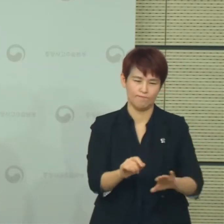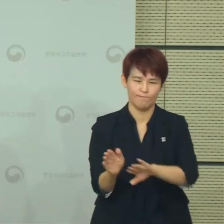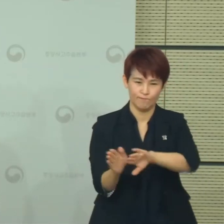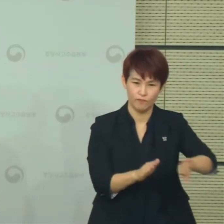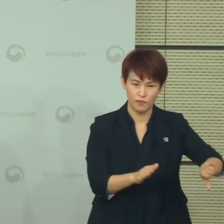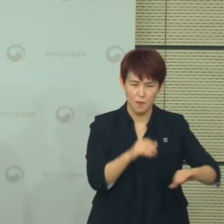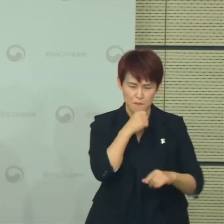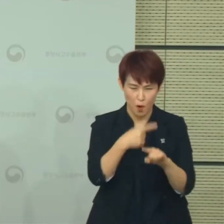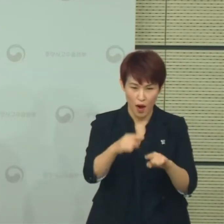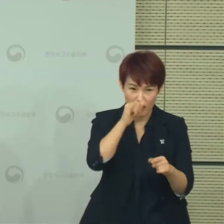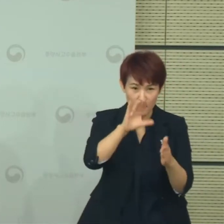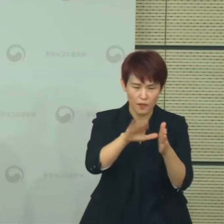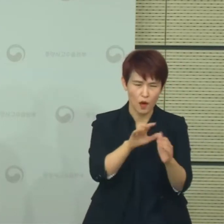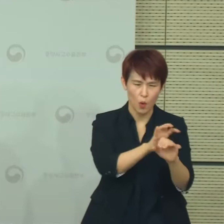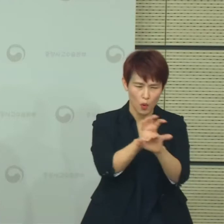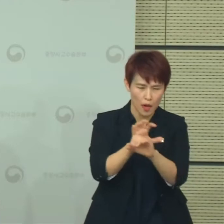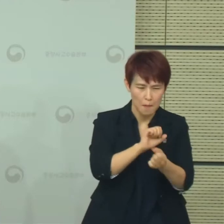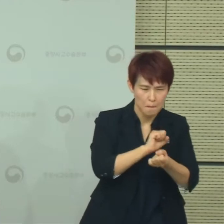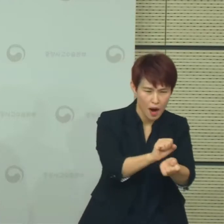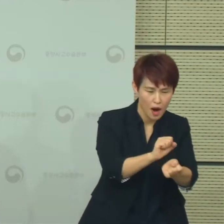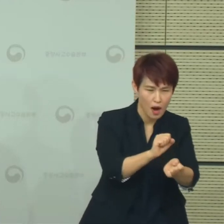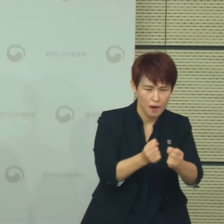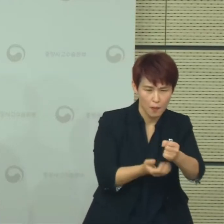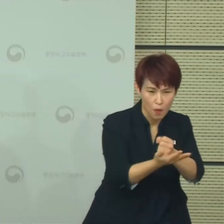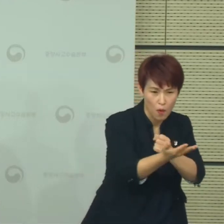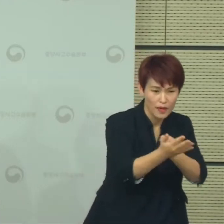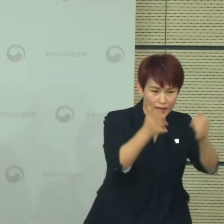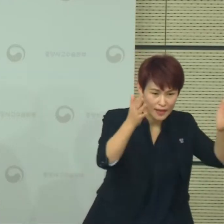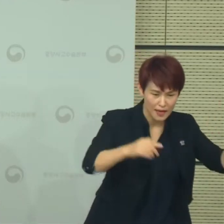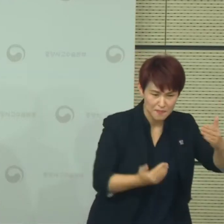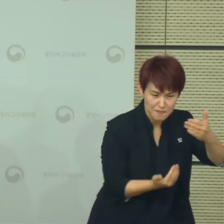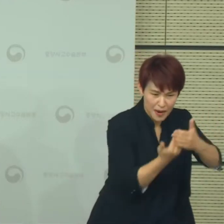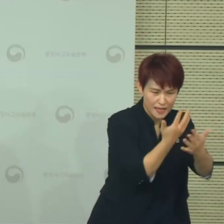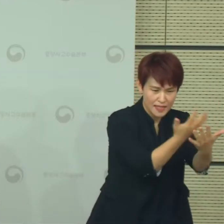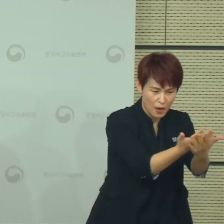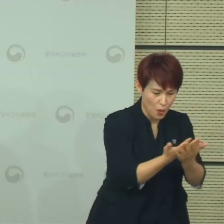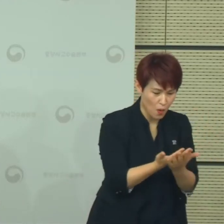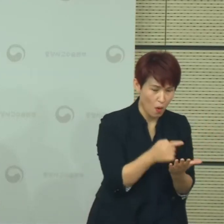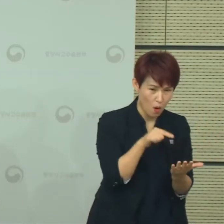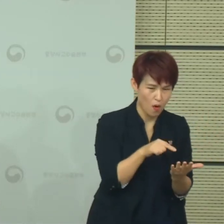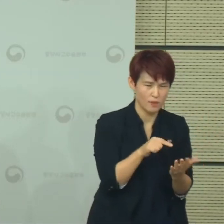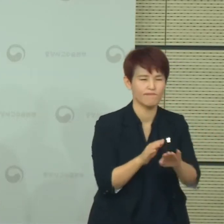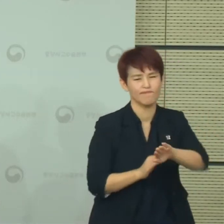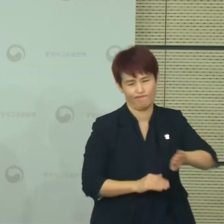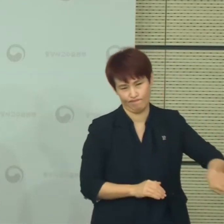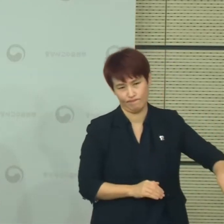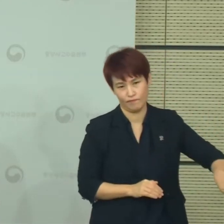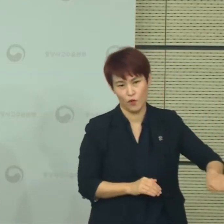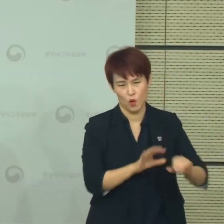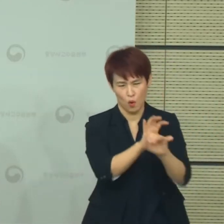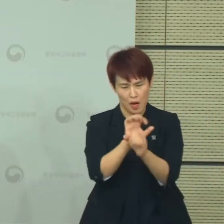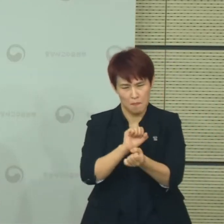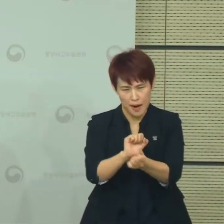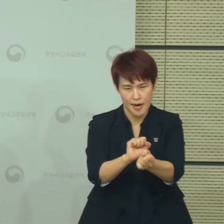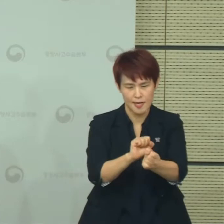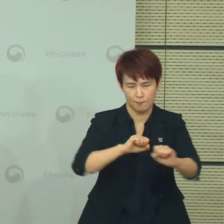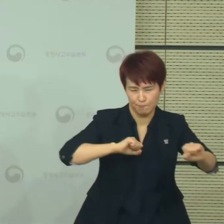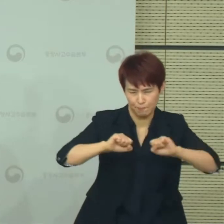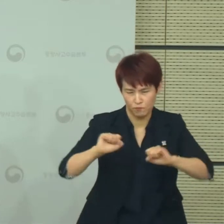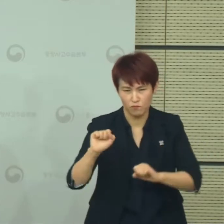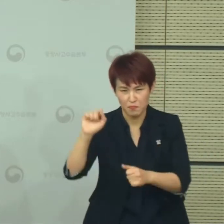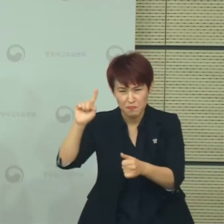진행할 경우에 코로나19 유행 기간 중에 발생한 자료는 제외하여 코로나19 대응으로